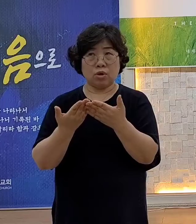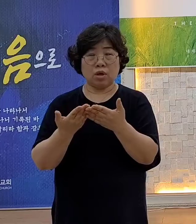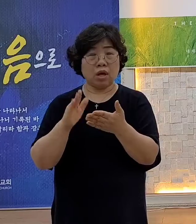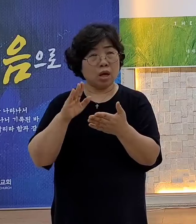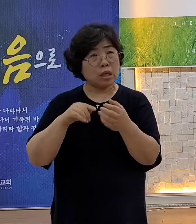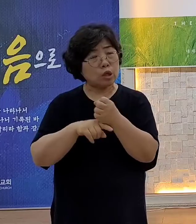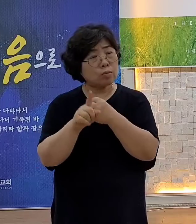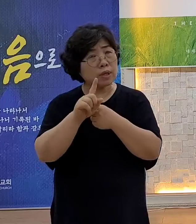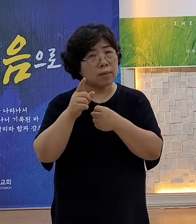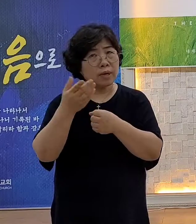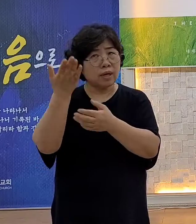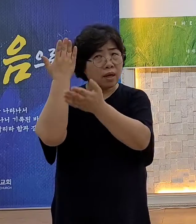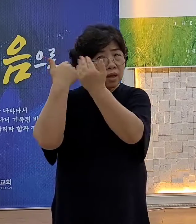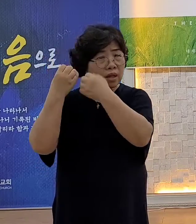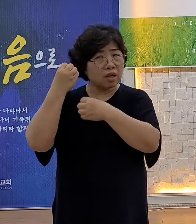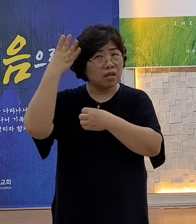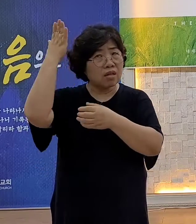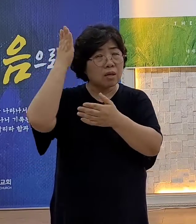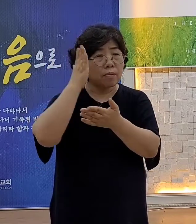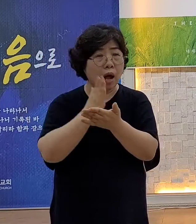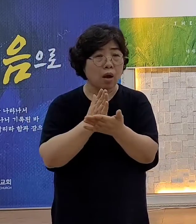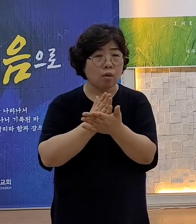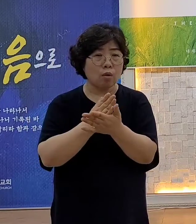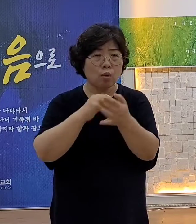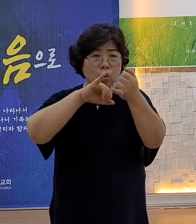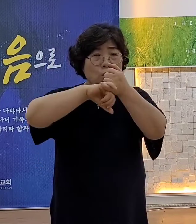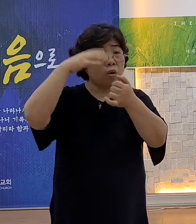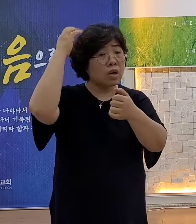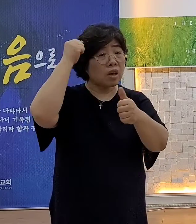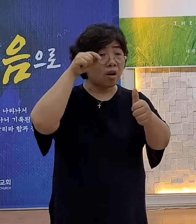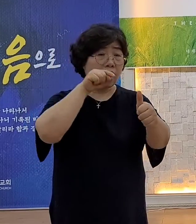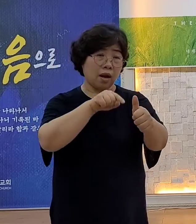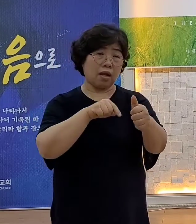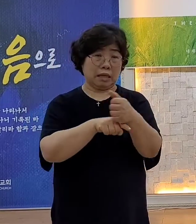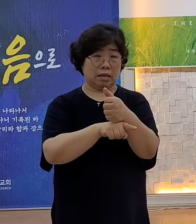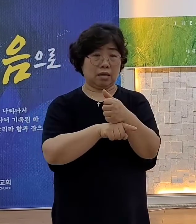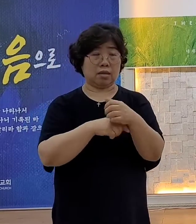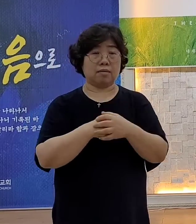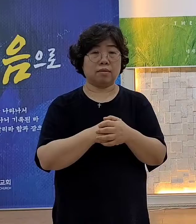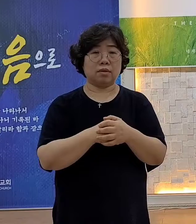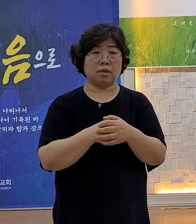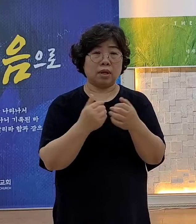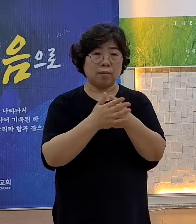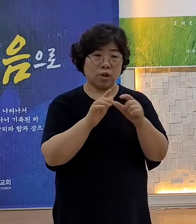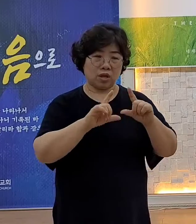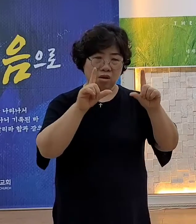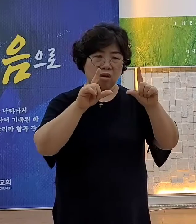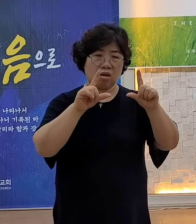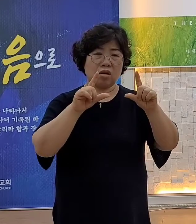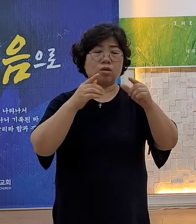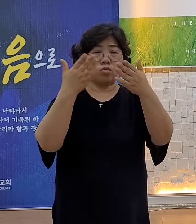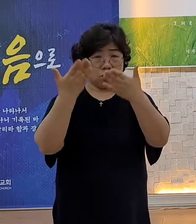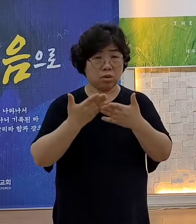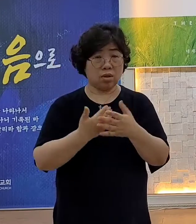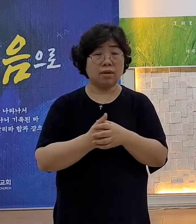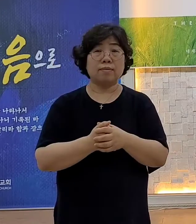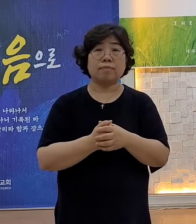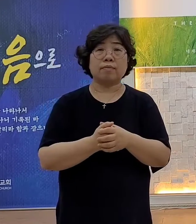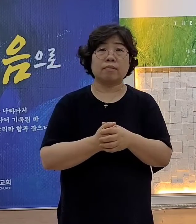말은 기억하라는 말, 기억하라. 여러분 오늘 이 본문 말씀에 12절에 보면요.